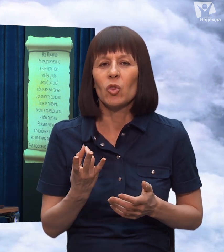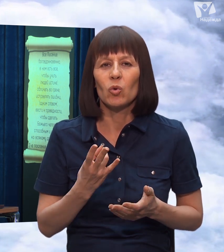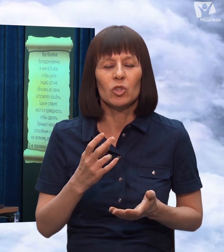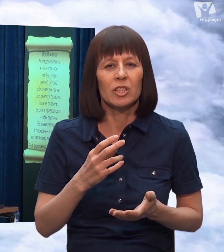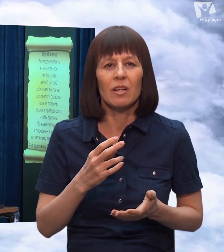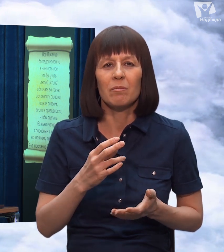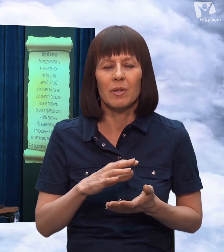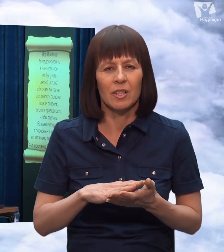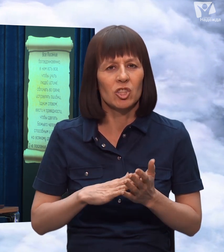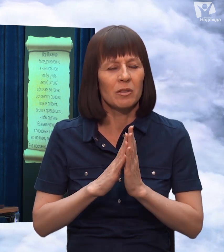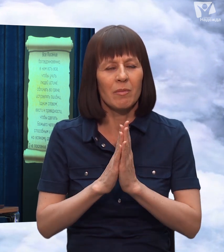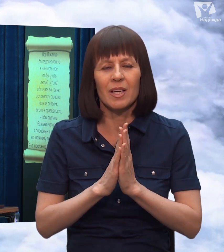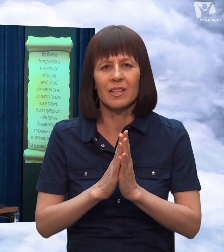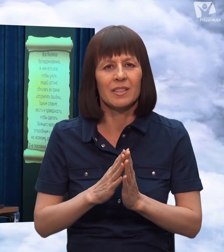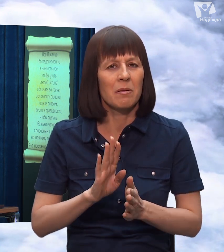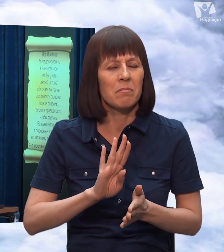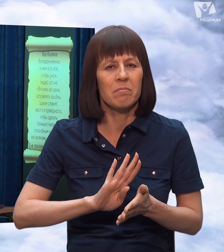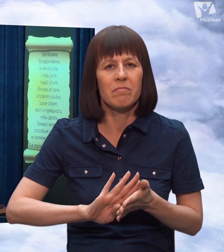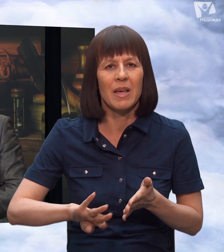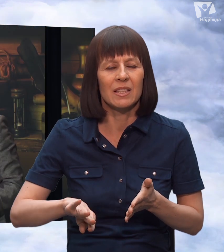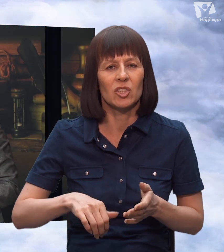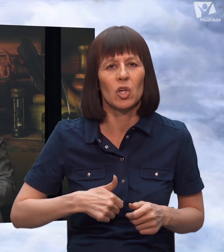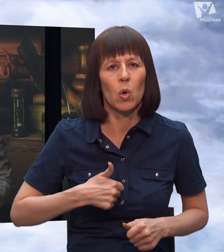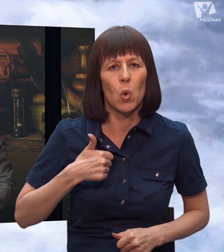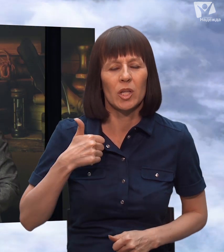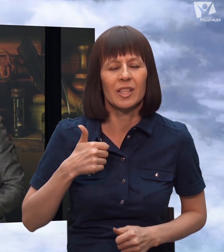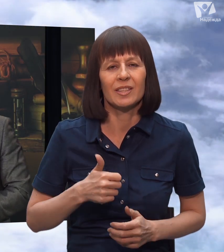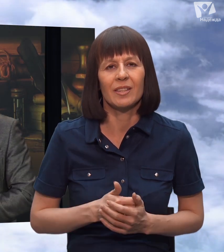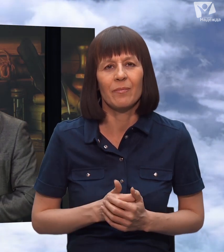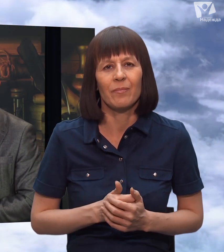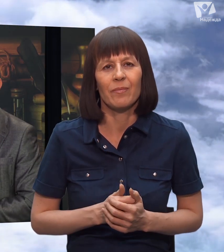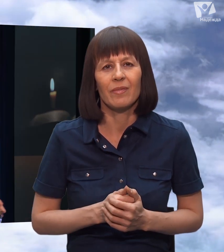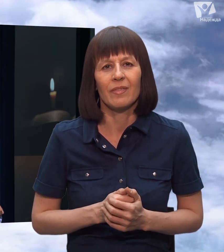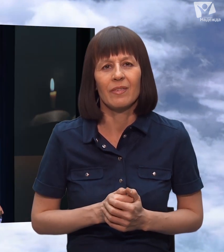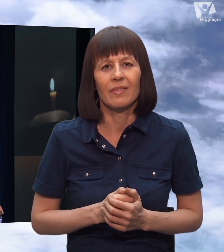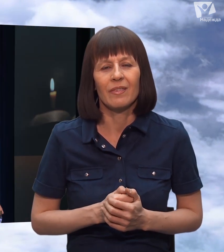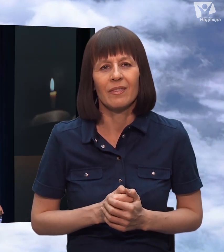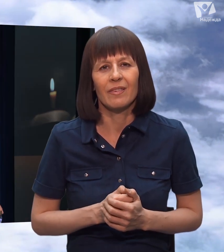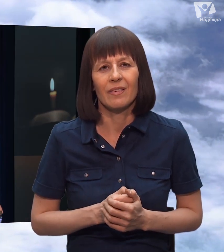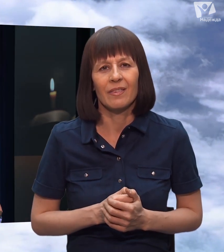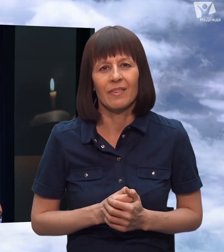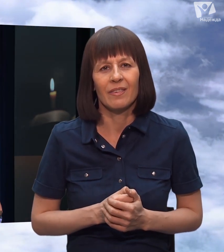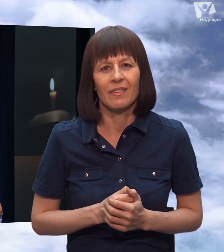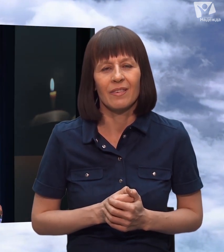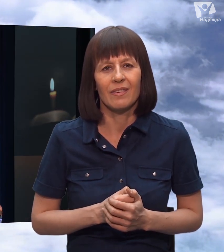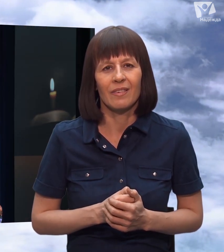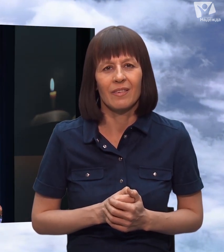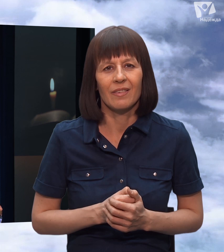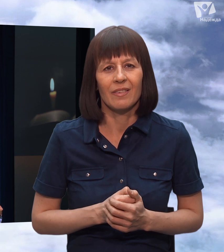молитве и ни в коем случае не заносчивый но по-крайней мере да то есть для древнего израиля